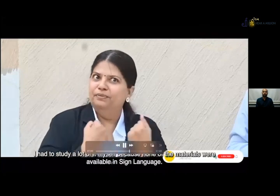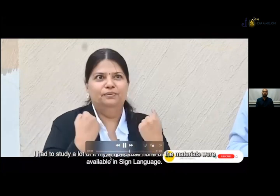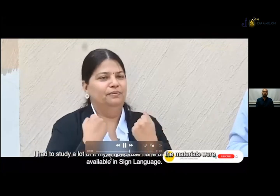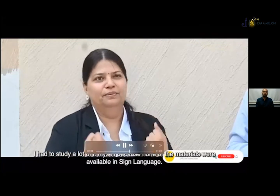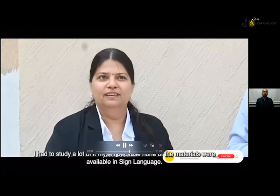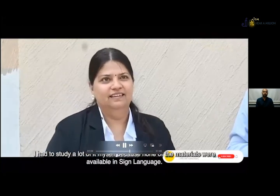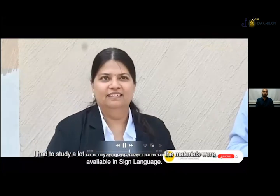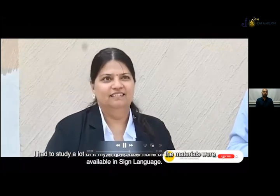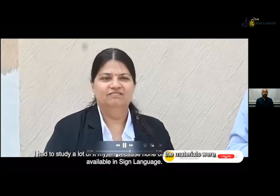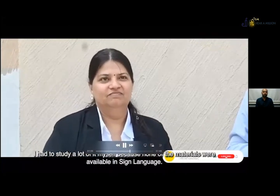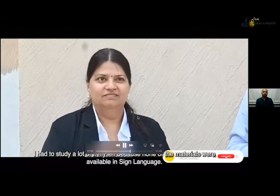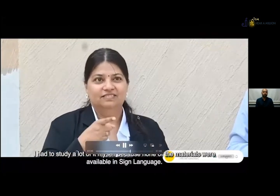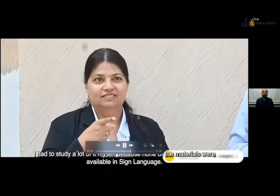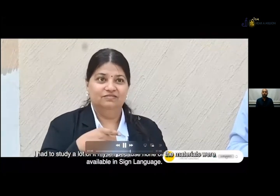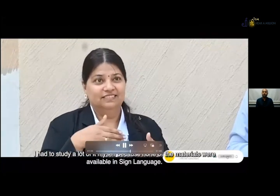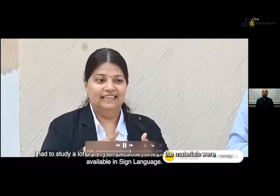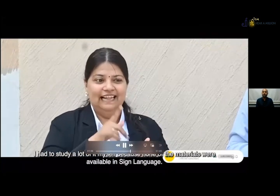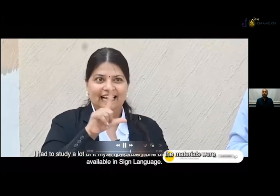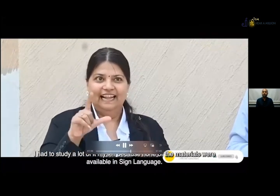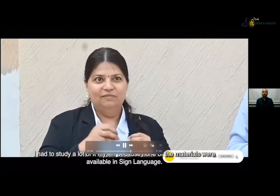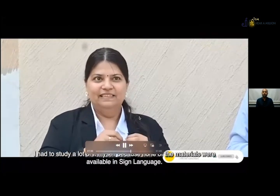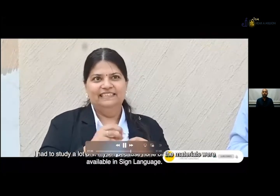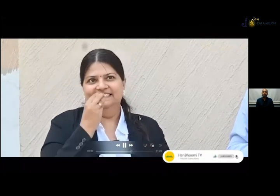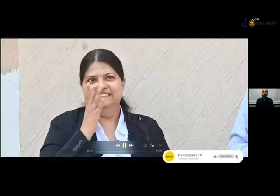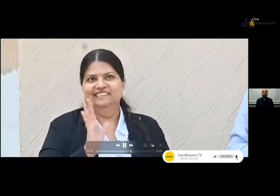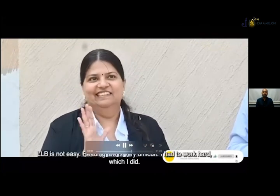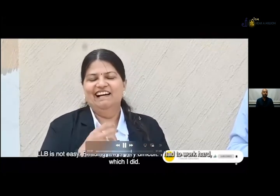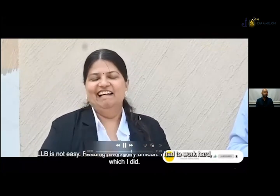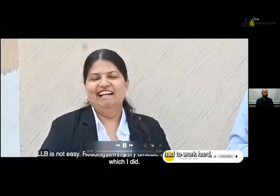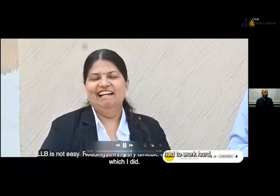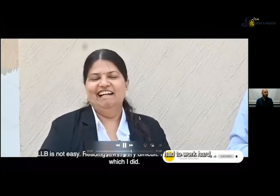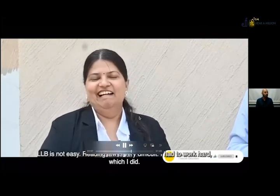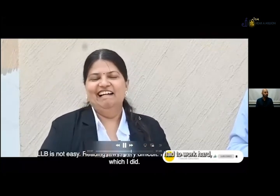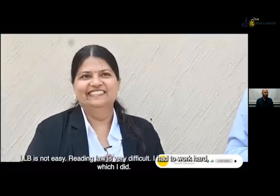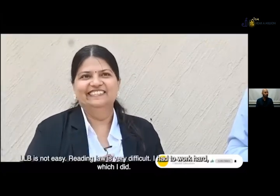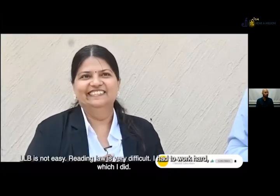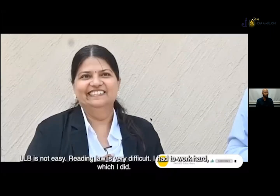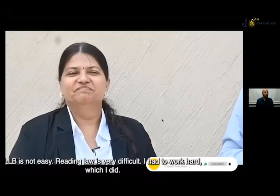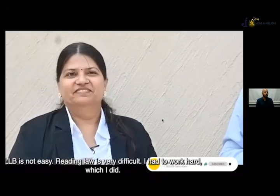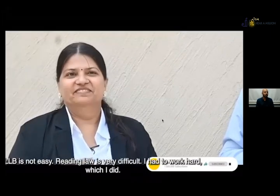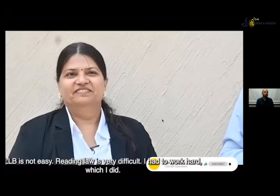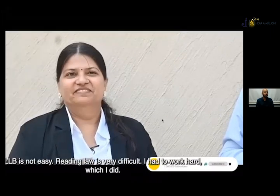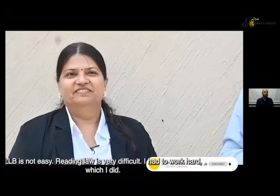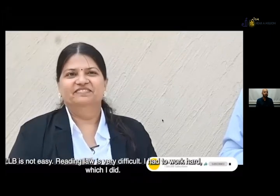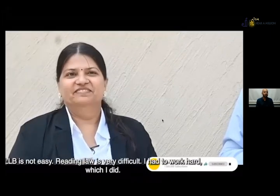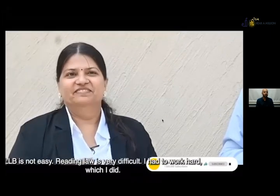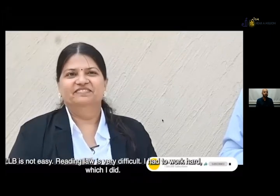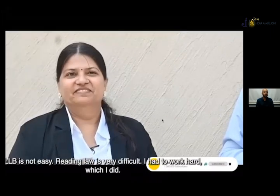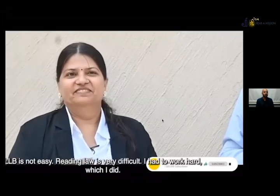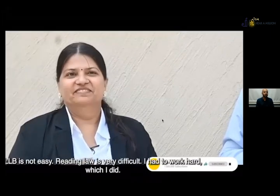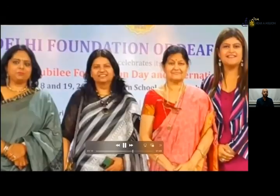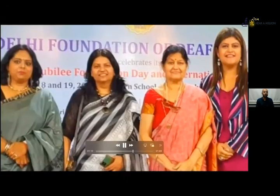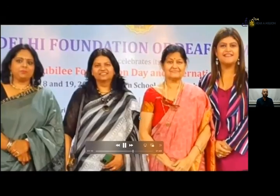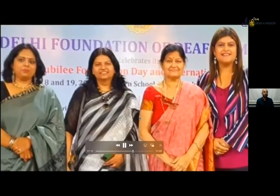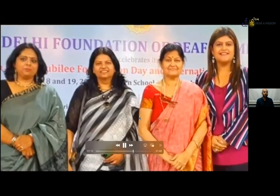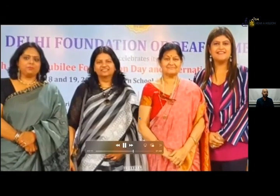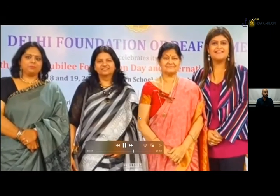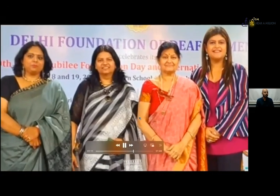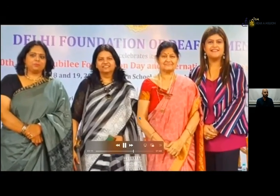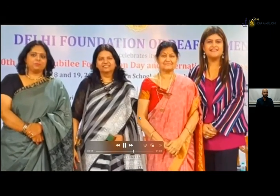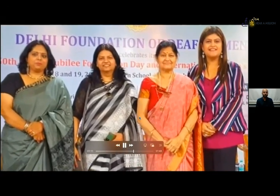So I studied by myself and I had to do a lot of work. LLB is not pursuing law. அதுக்கப்புறம்